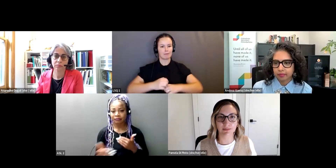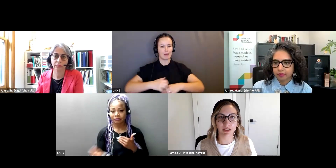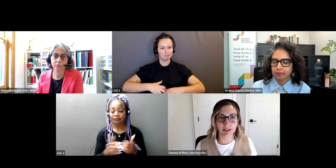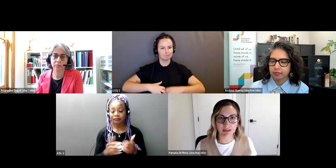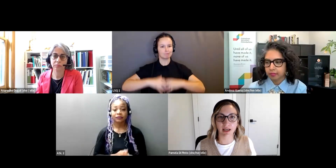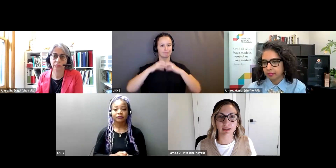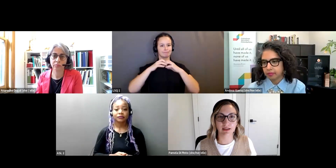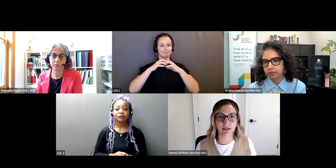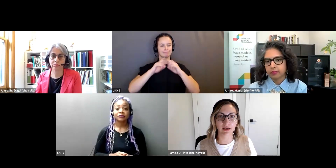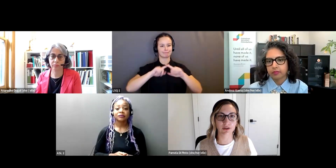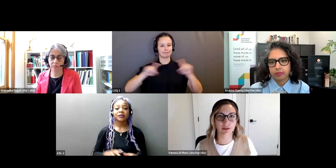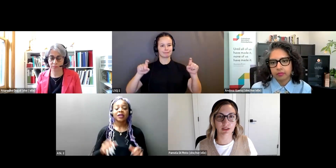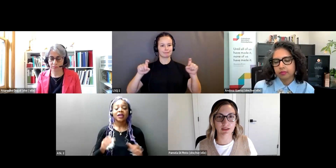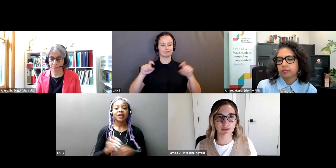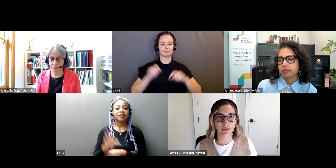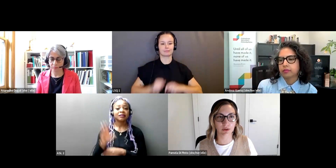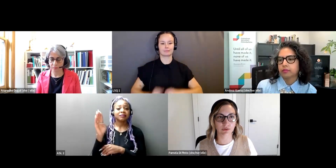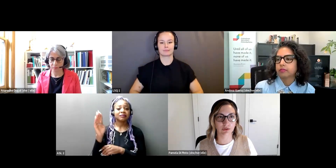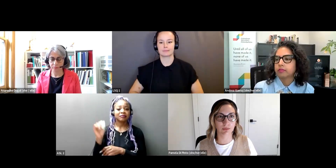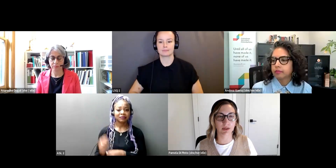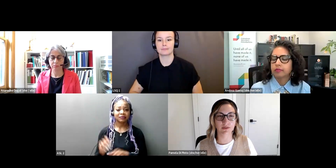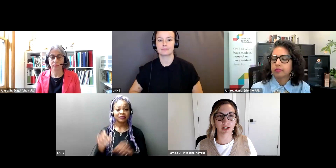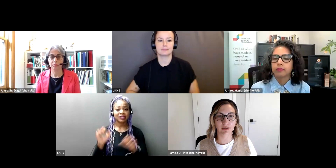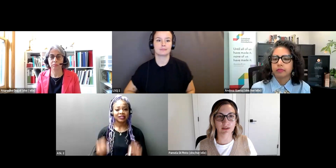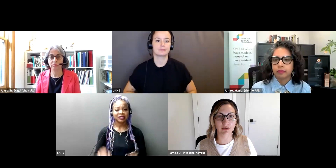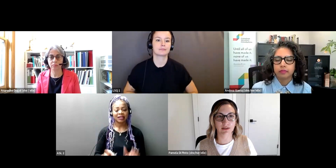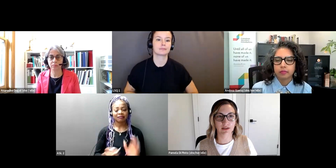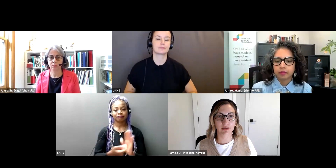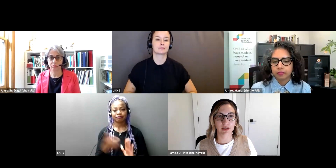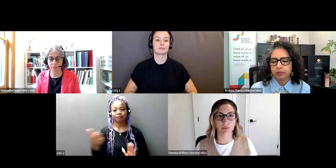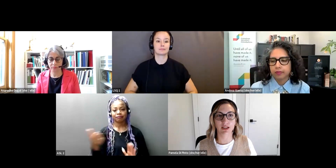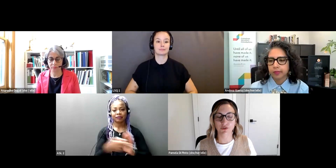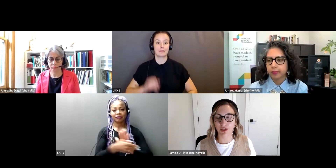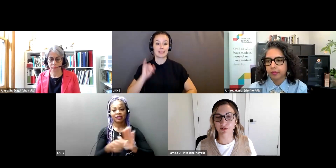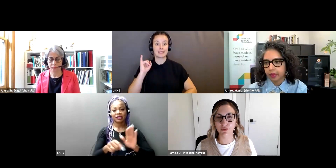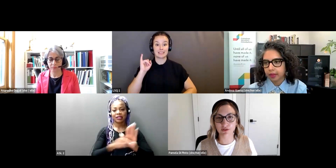Et lorsque beaucoup d'entre nous sommes engagés, nous pouvons mettre fin